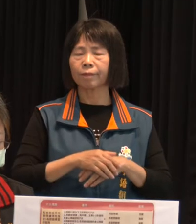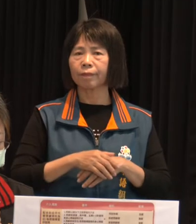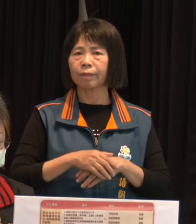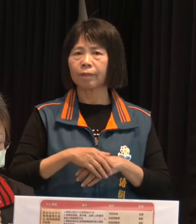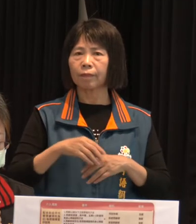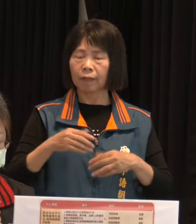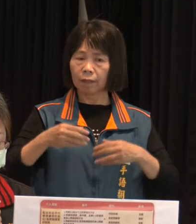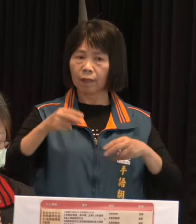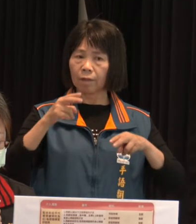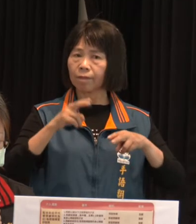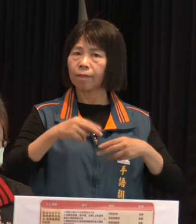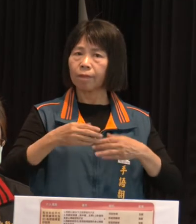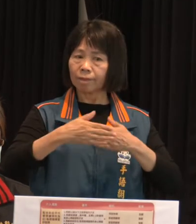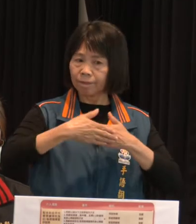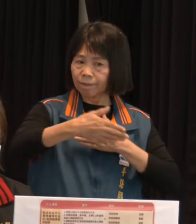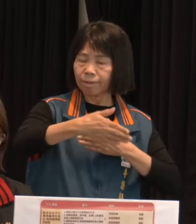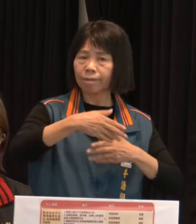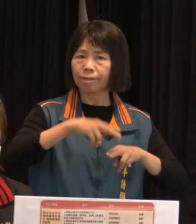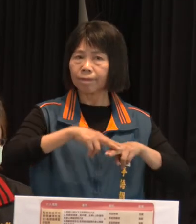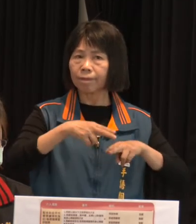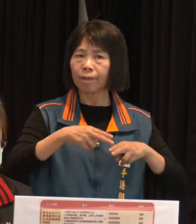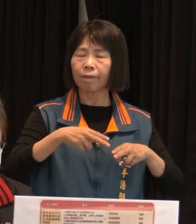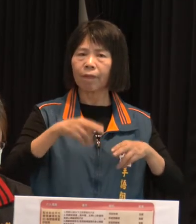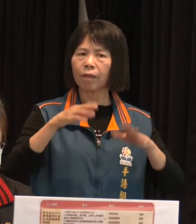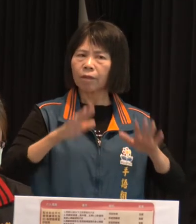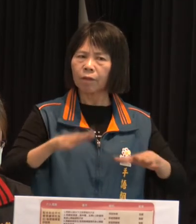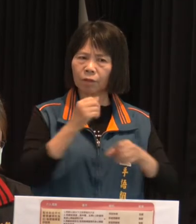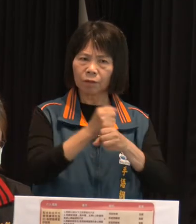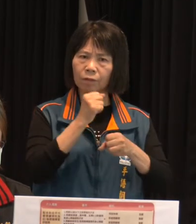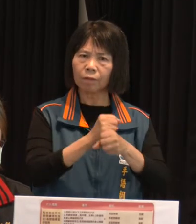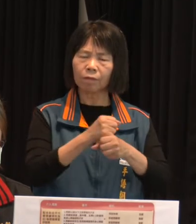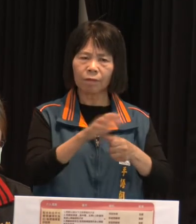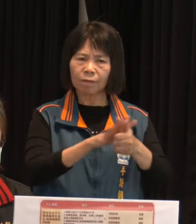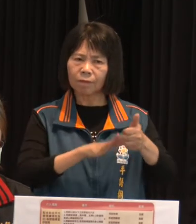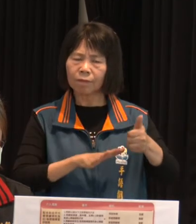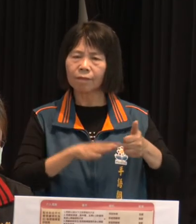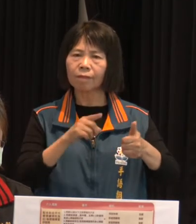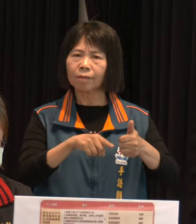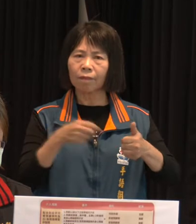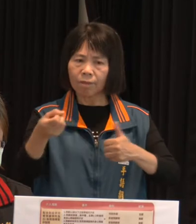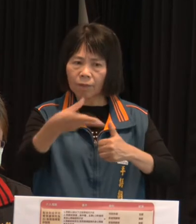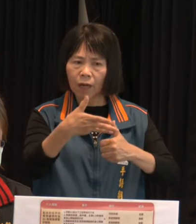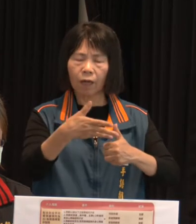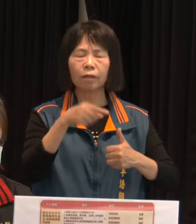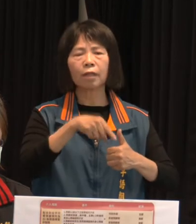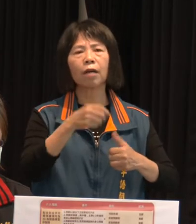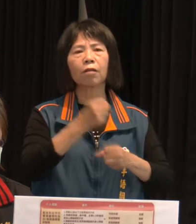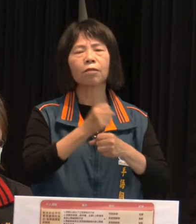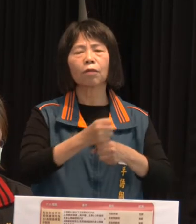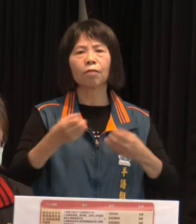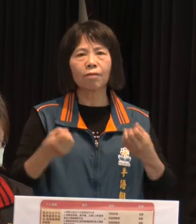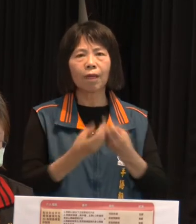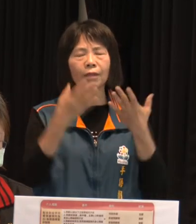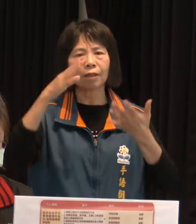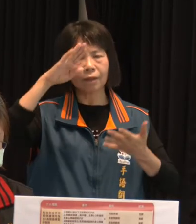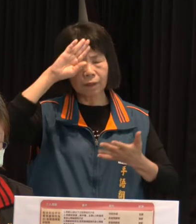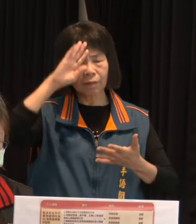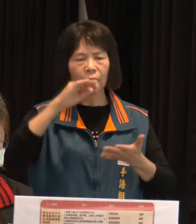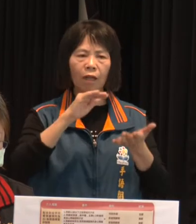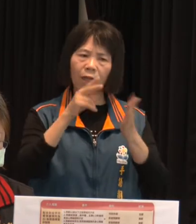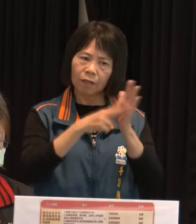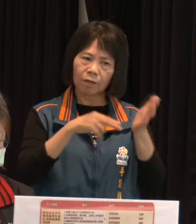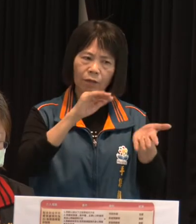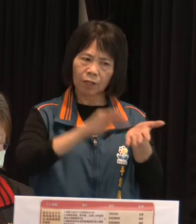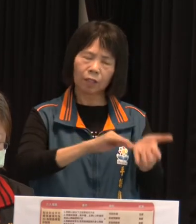的检疫或隔离期间，因为职业上的原因而感染，属于职业灾害，例如医护人